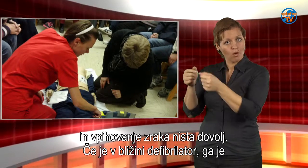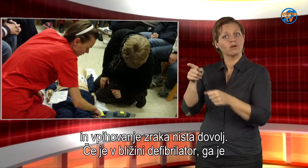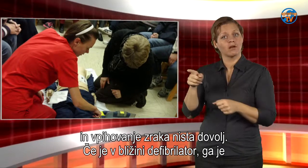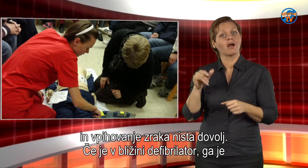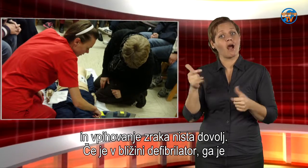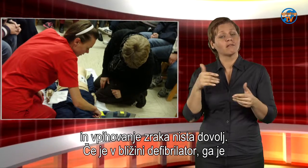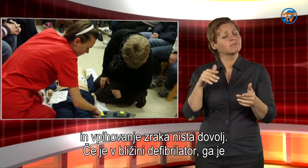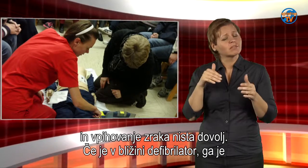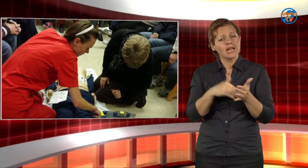treba nujno uporabiti.